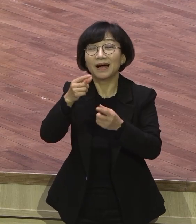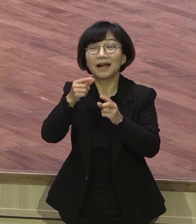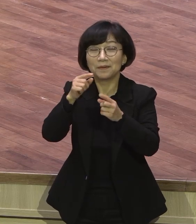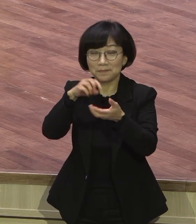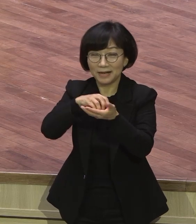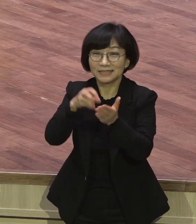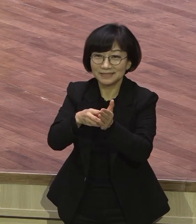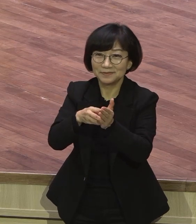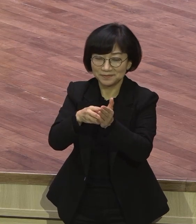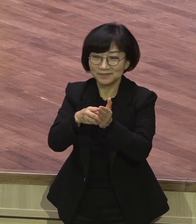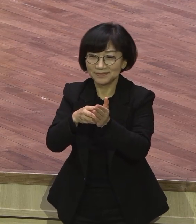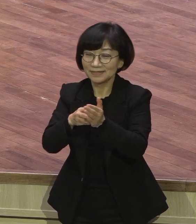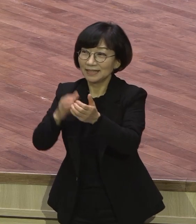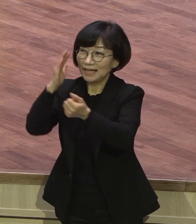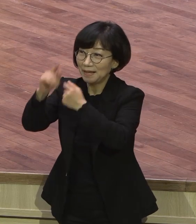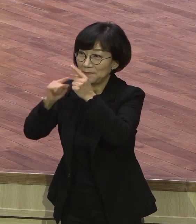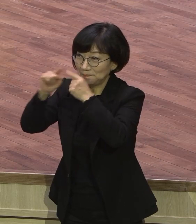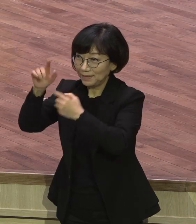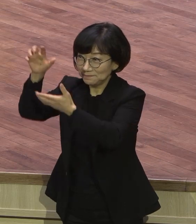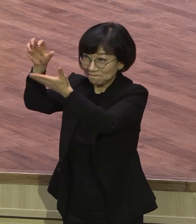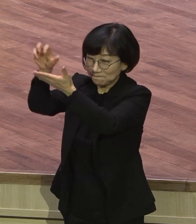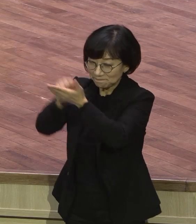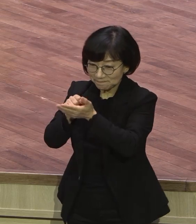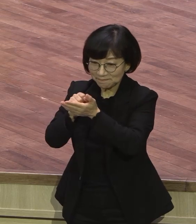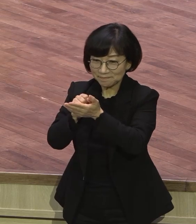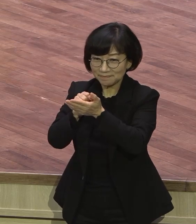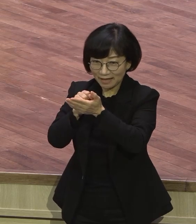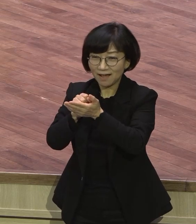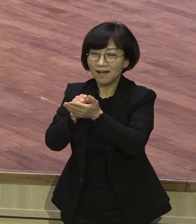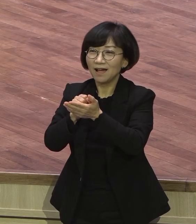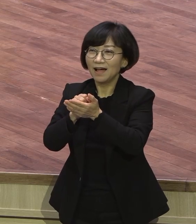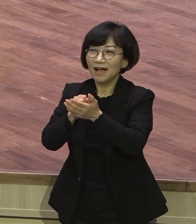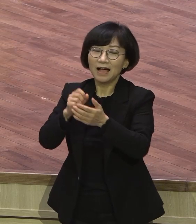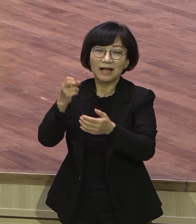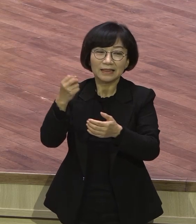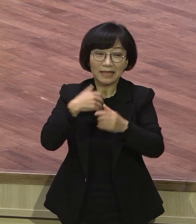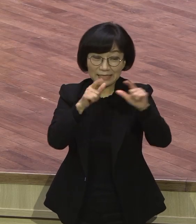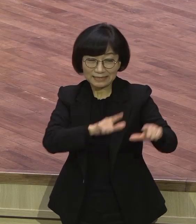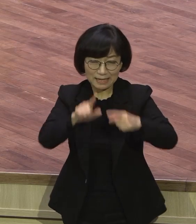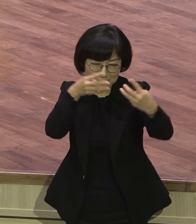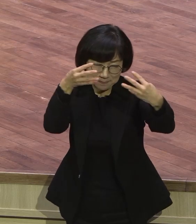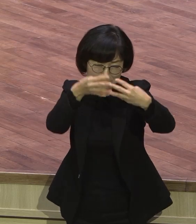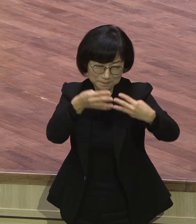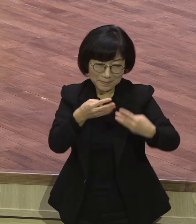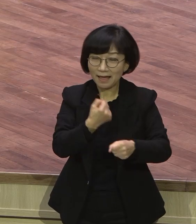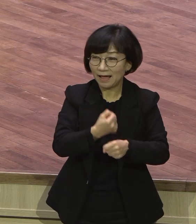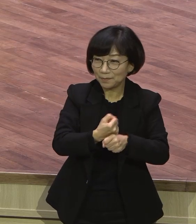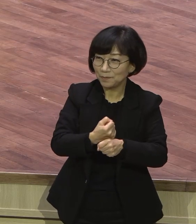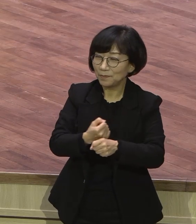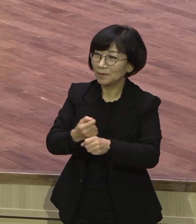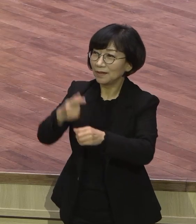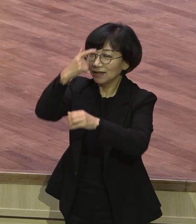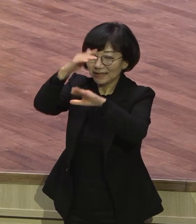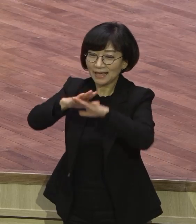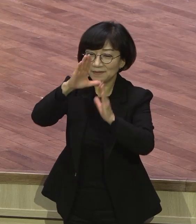생동감이 넘치는 예배를 통하여 하나님의 이름이 더 높여지는 그런 삶으로 이제는 변화돼야